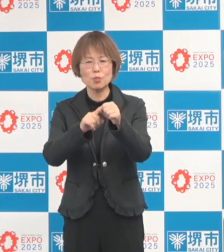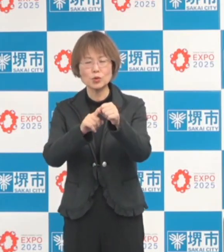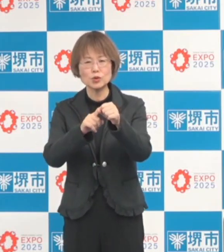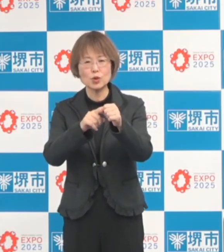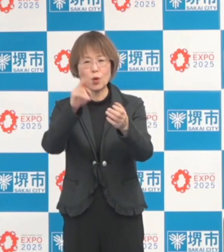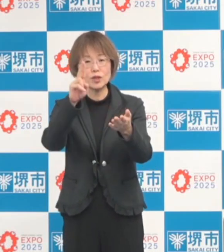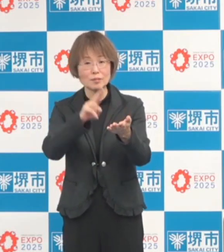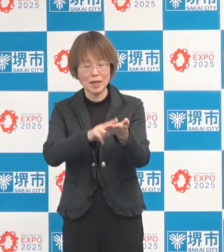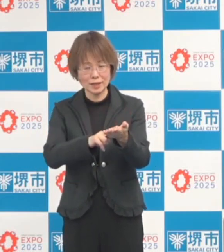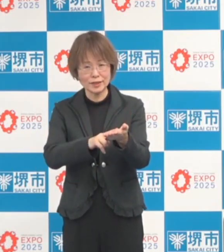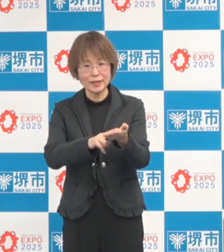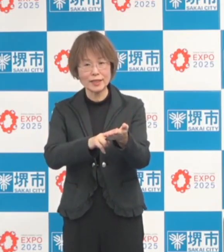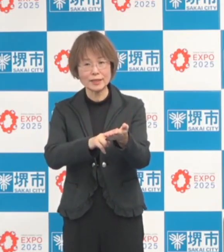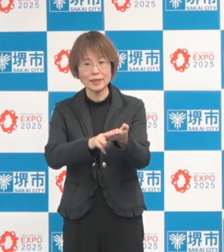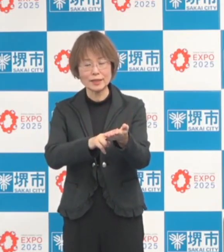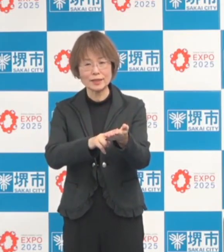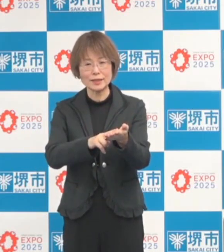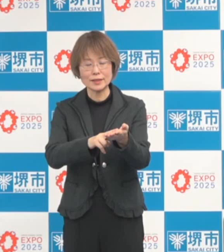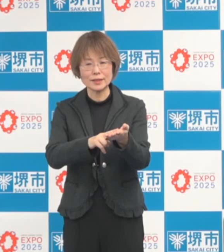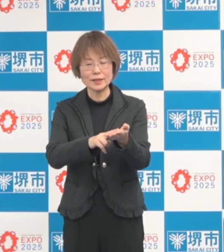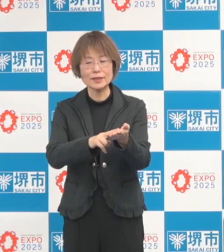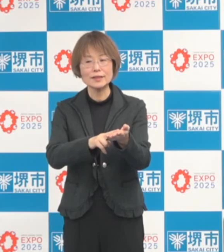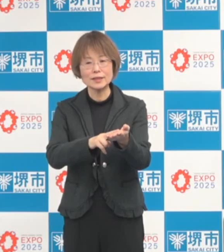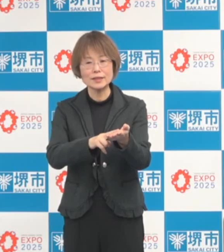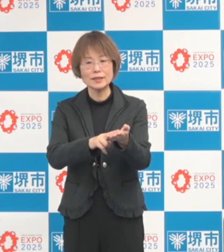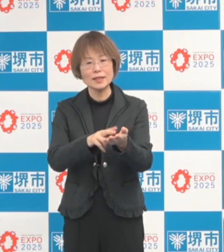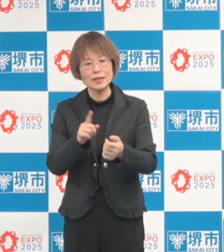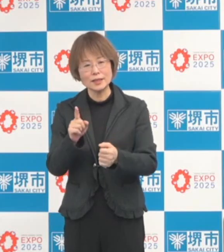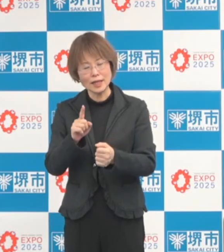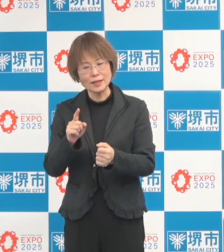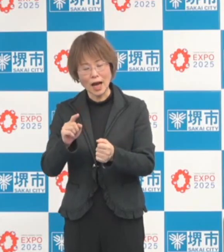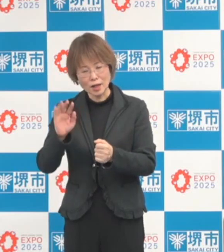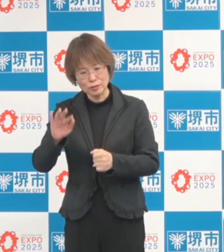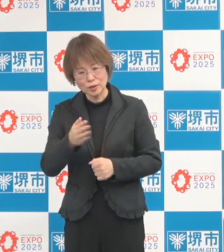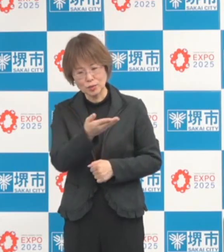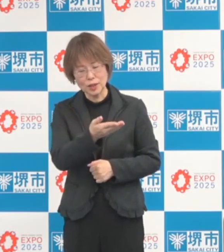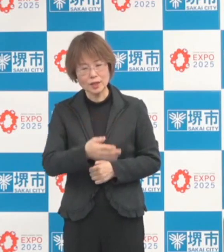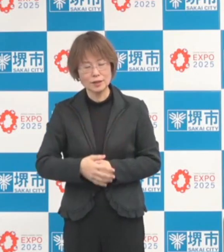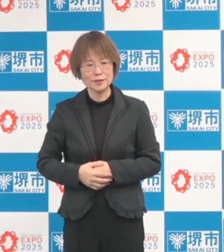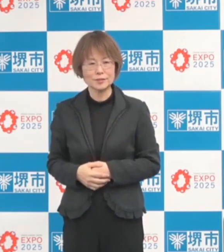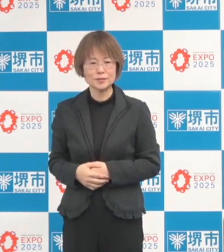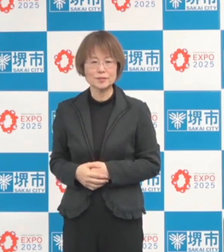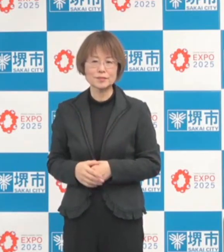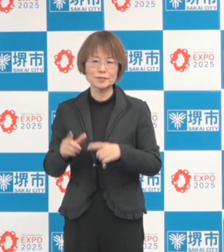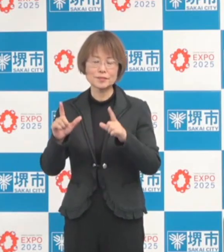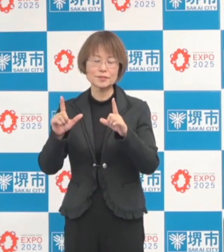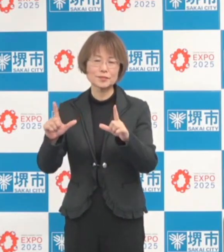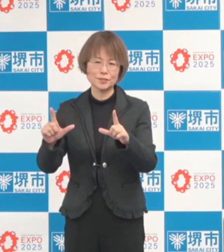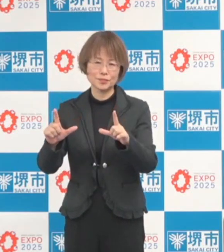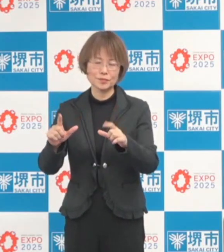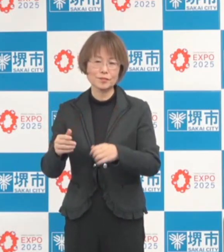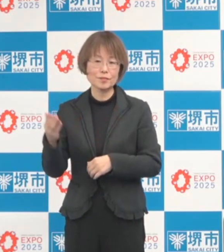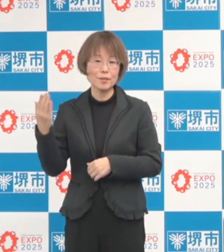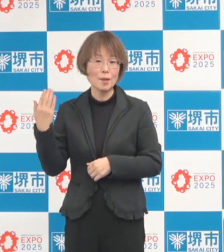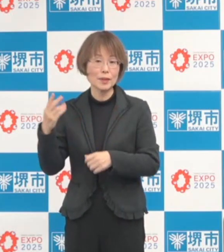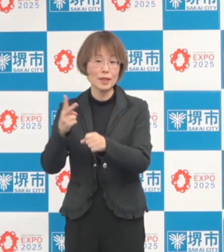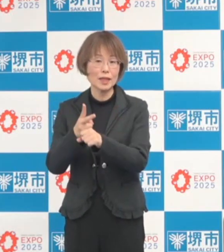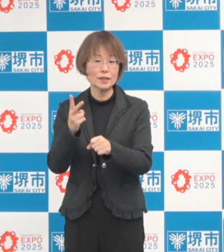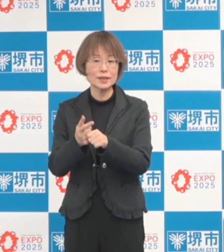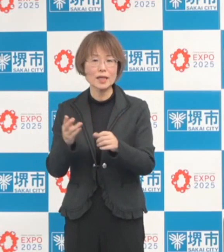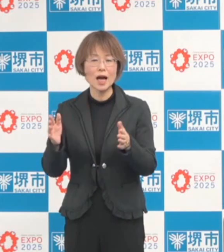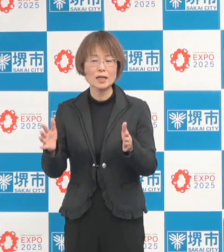か、そういう何か落としどころってあるんでしょうか。 やはりこれまでの2年